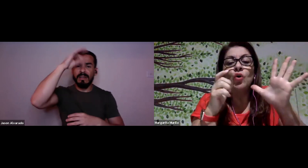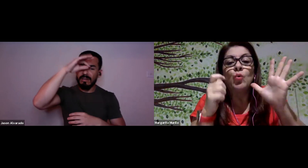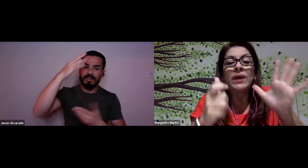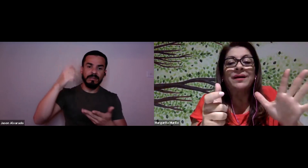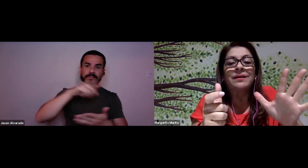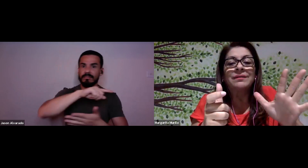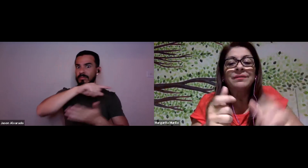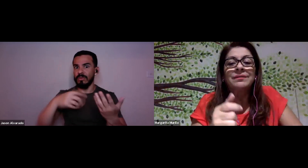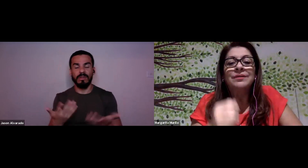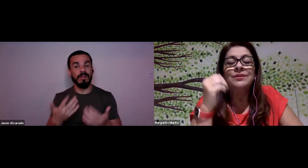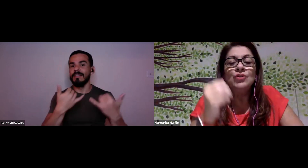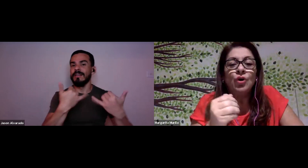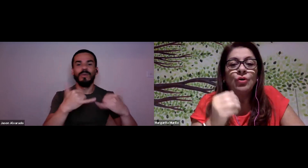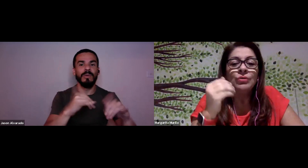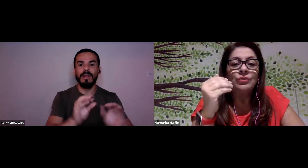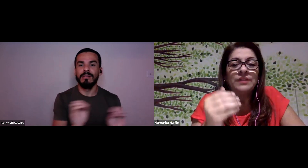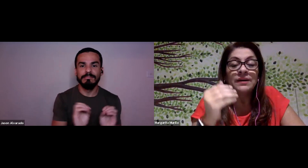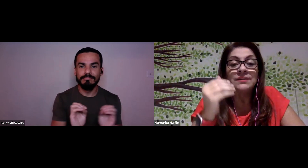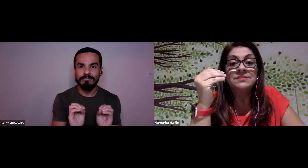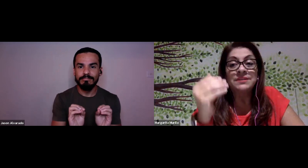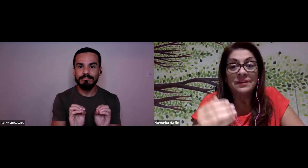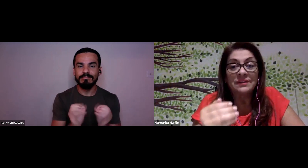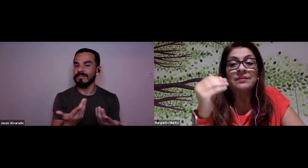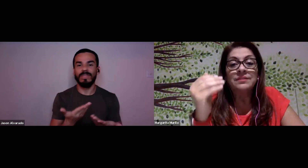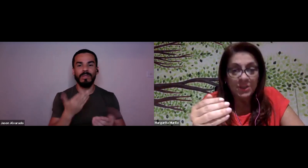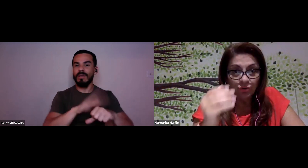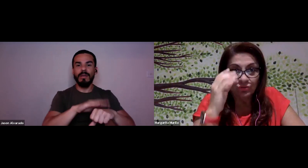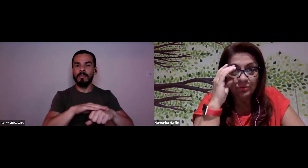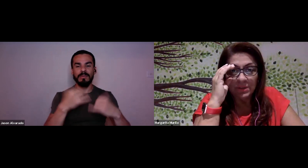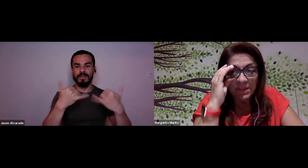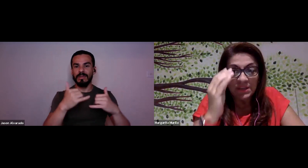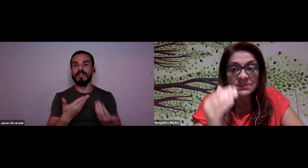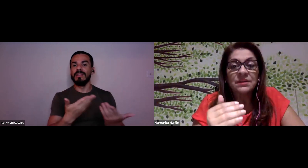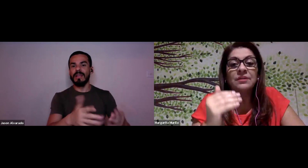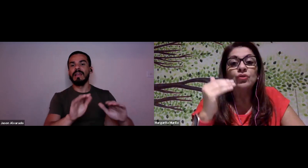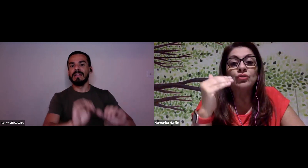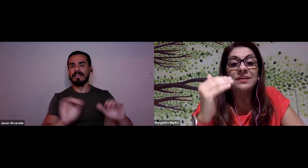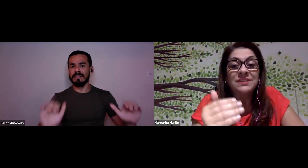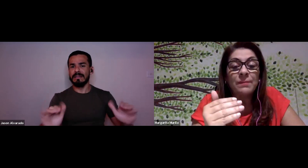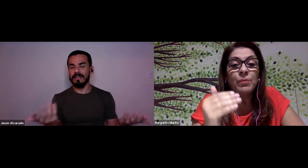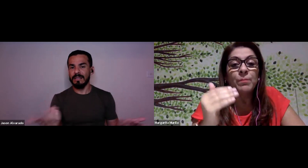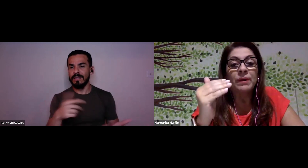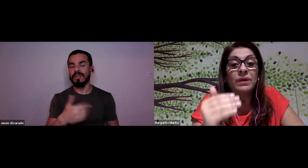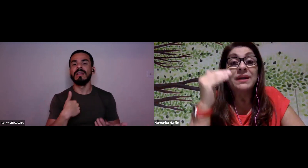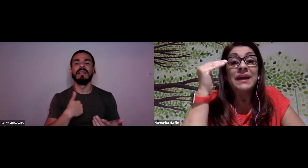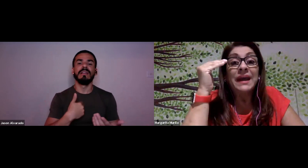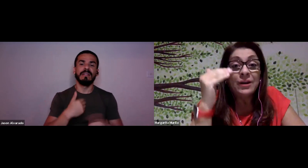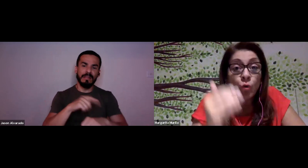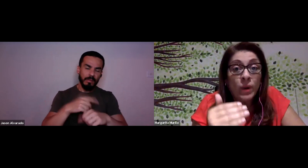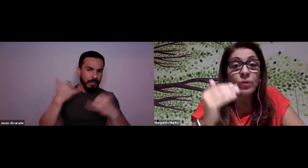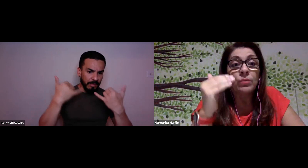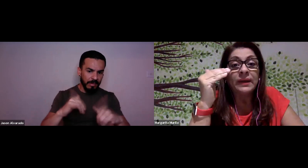y no juegan no los dejan ser niños y niñas donde haya tiempo para jugar